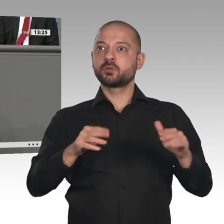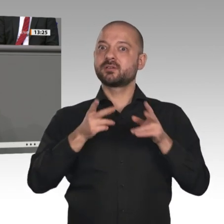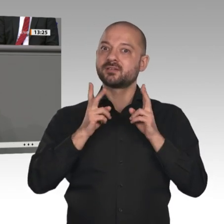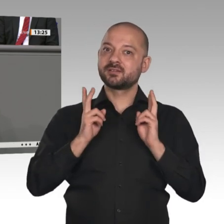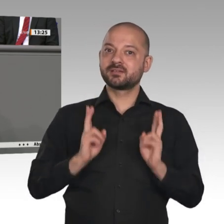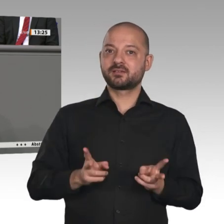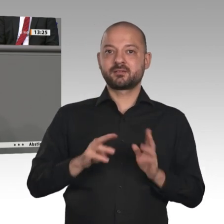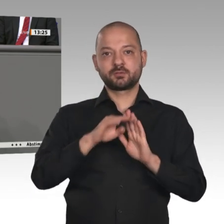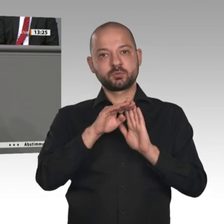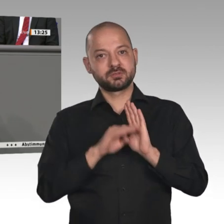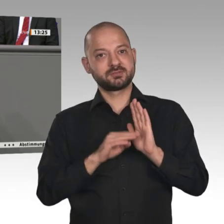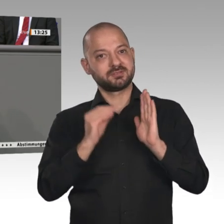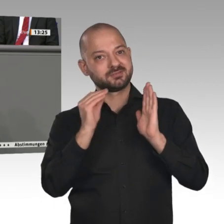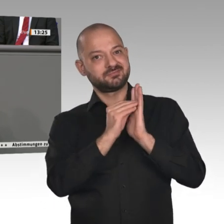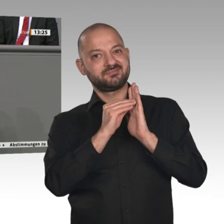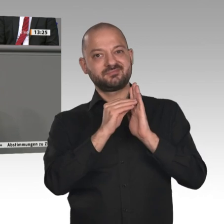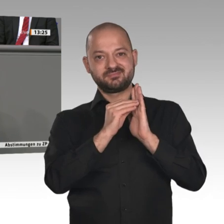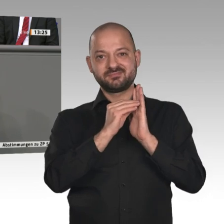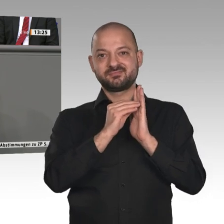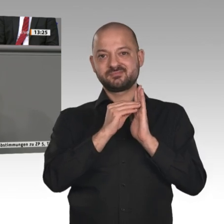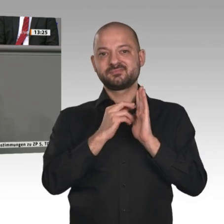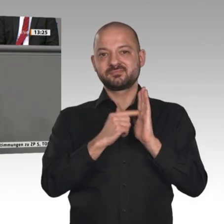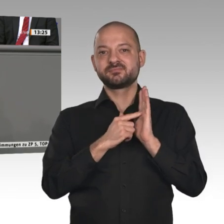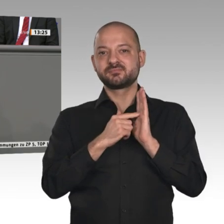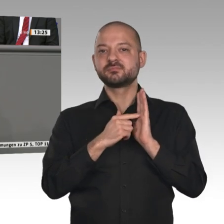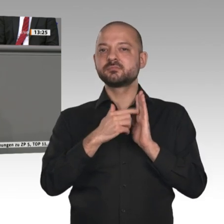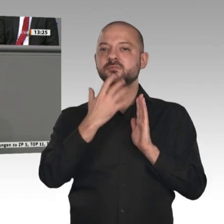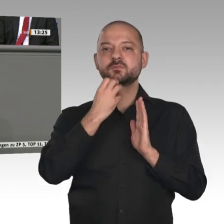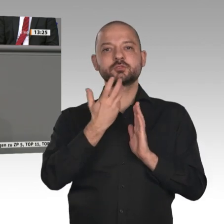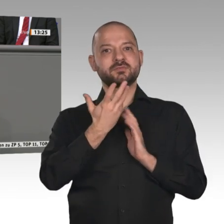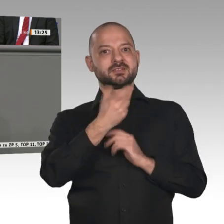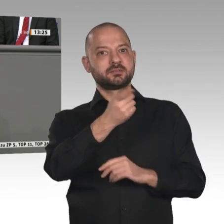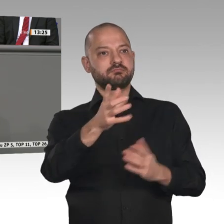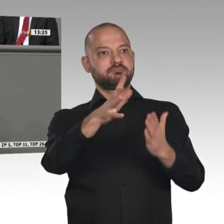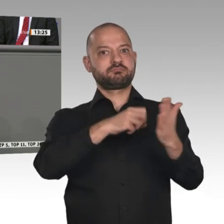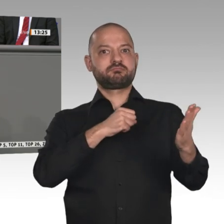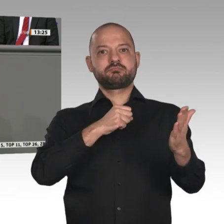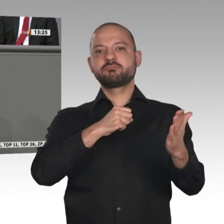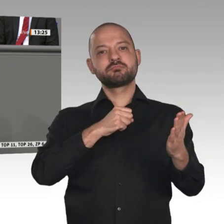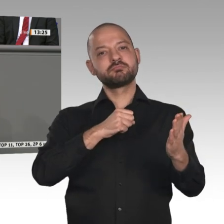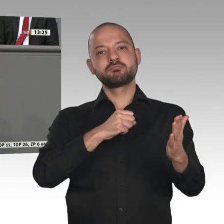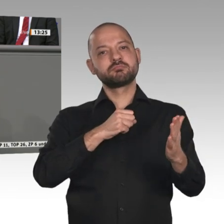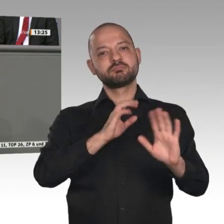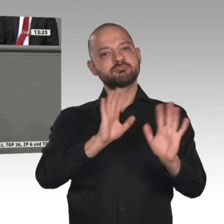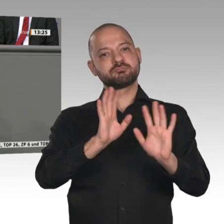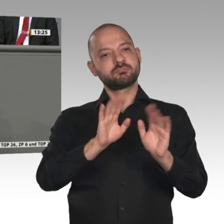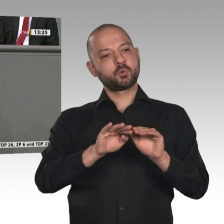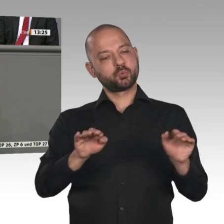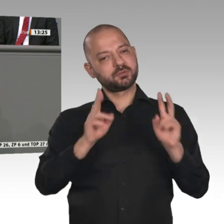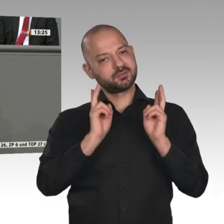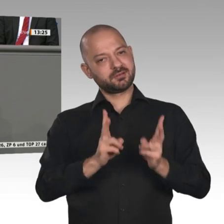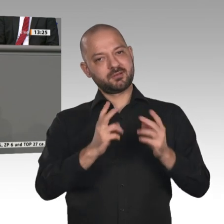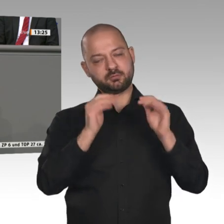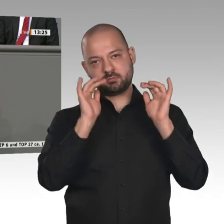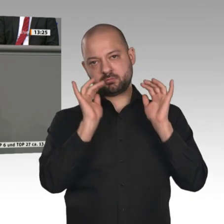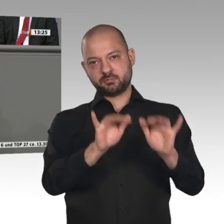der ihnen geraubten Identität mit den genannten Artikeln zurückgeben. Das muss auch unsere